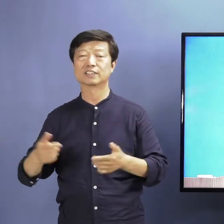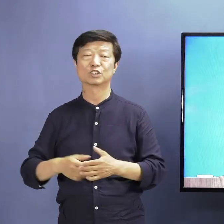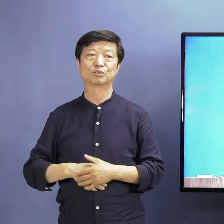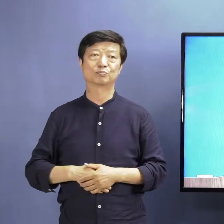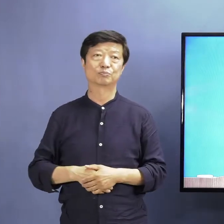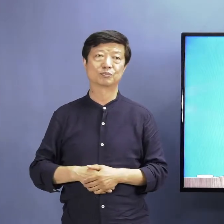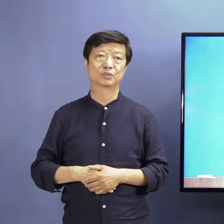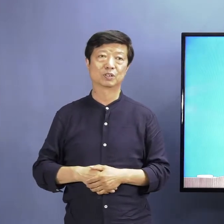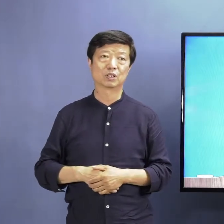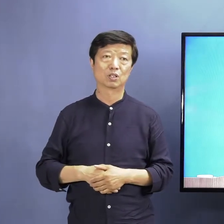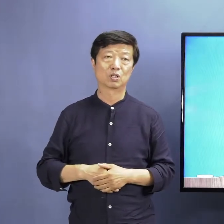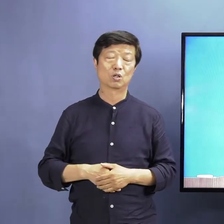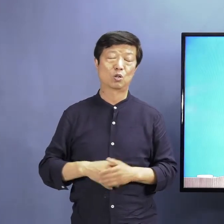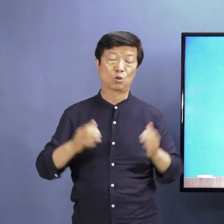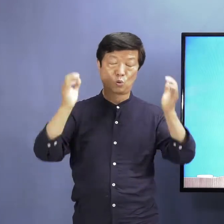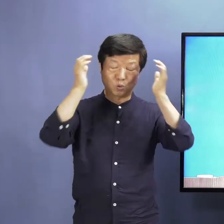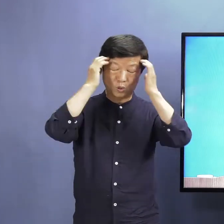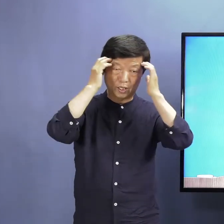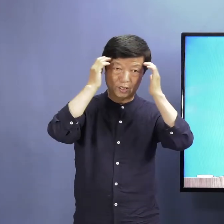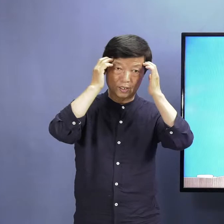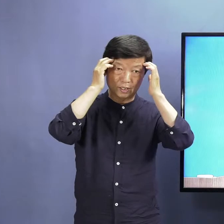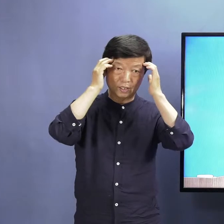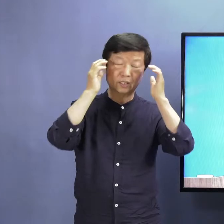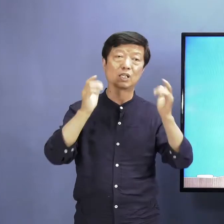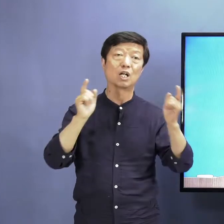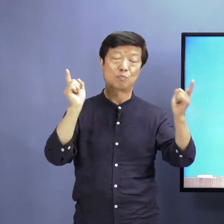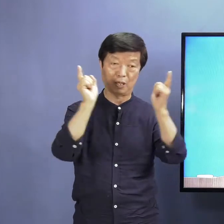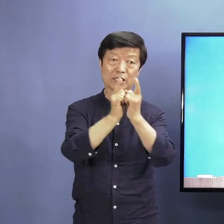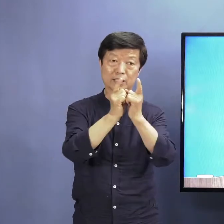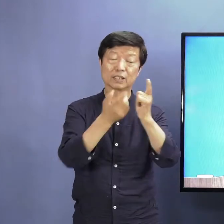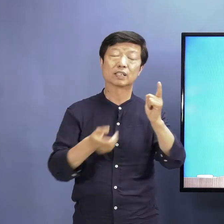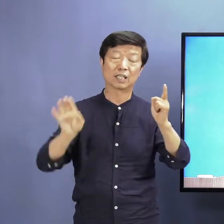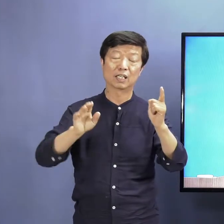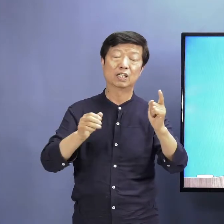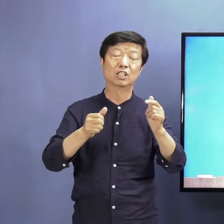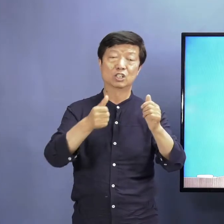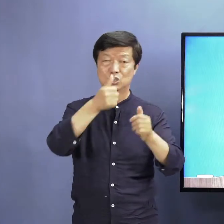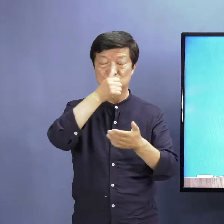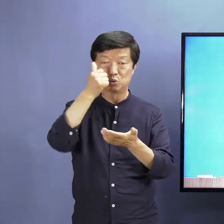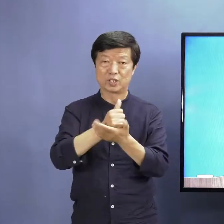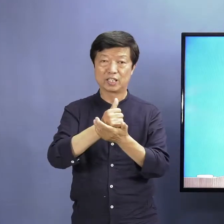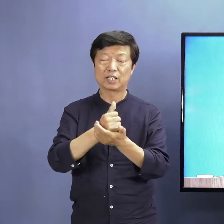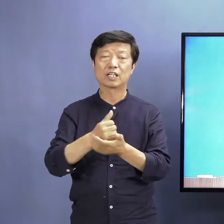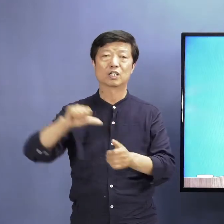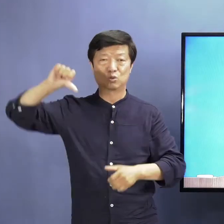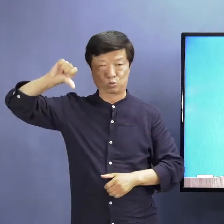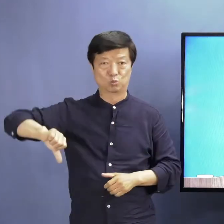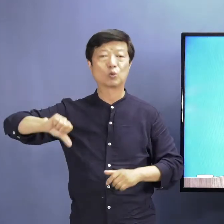고난을 당하지 않으면, 죄에게 당하지 않으면 그게 이기는 것이다 하는 거죠.